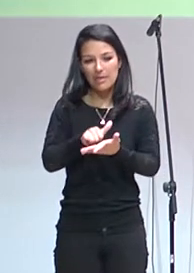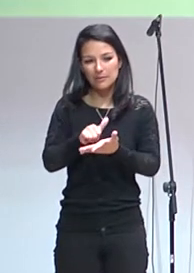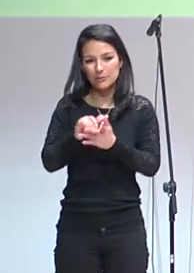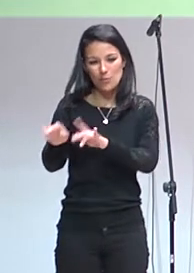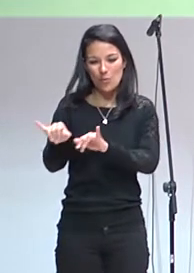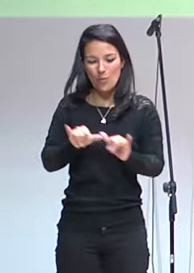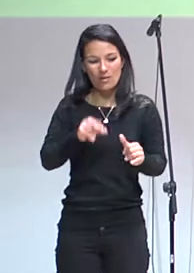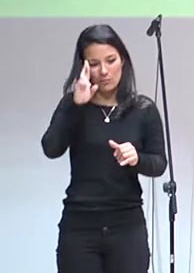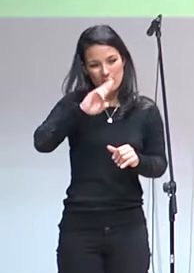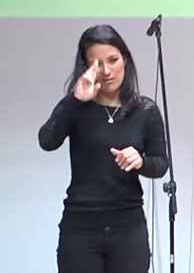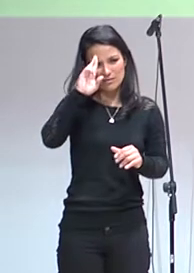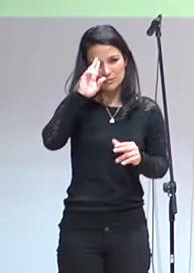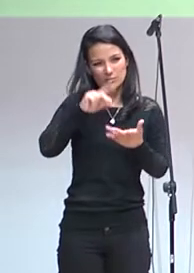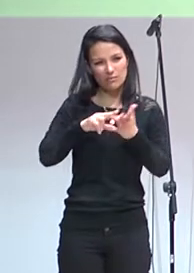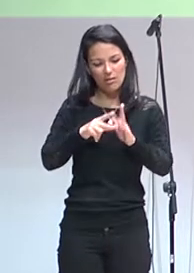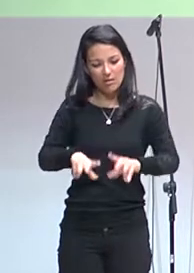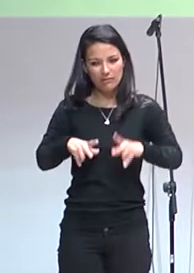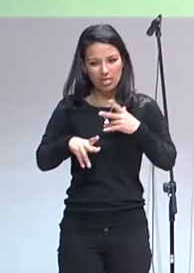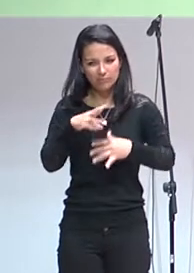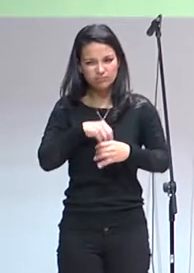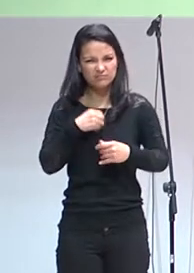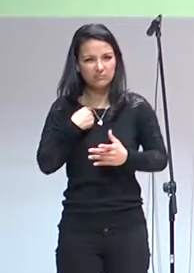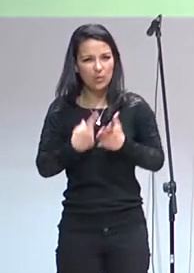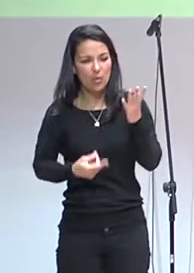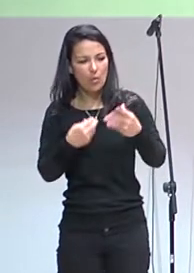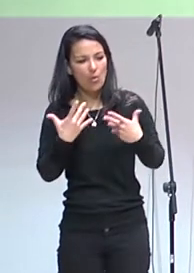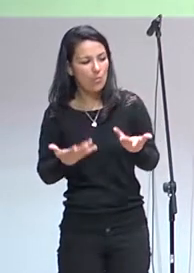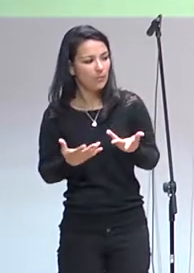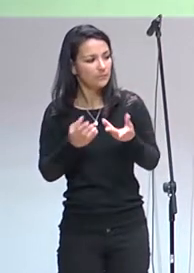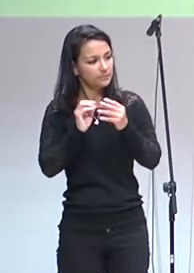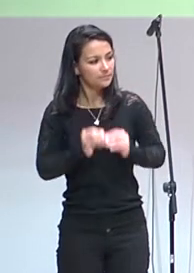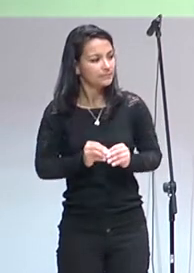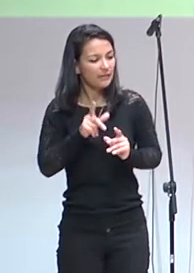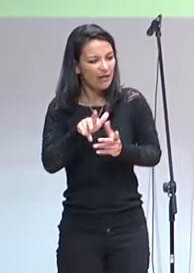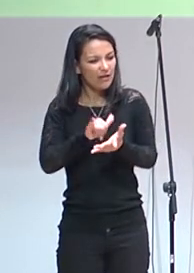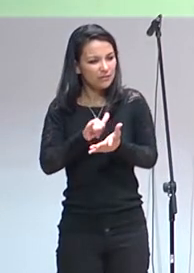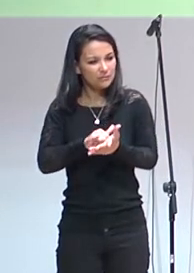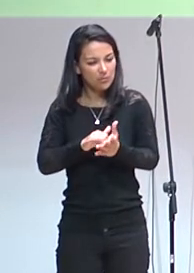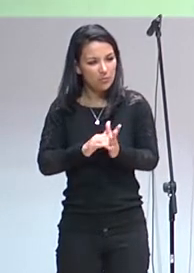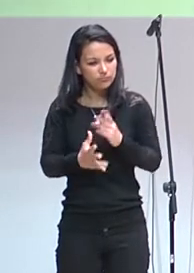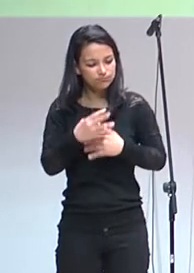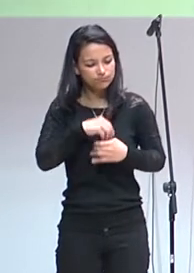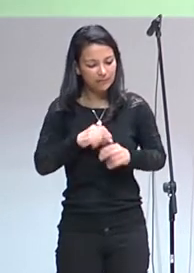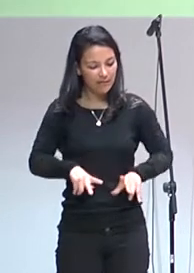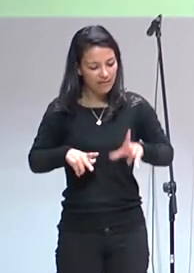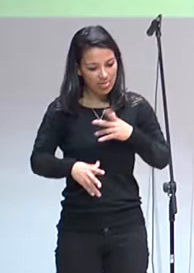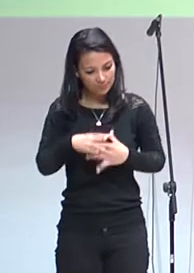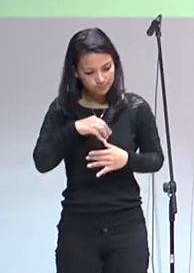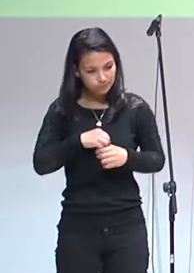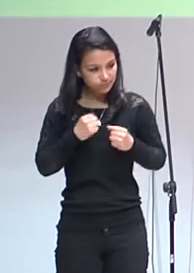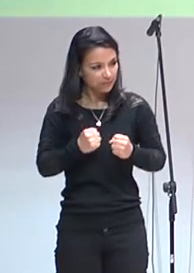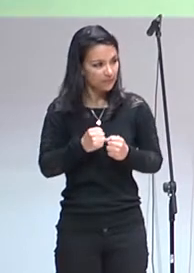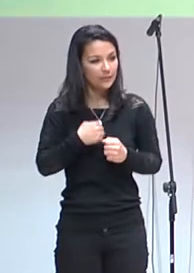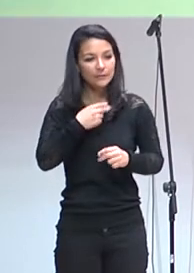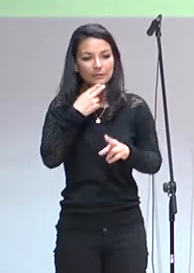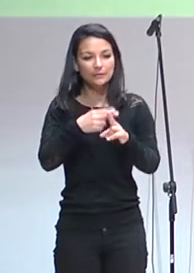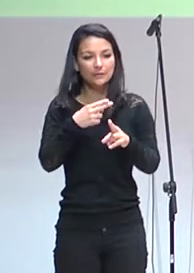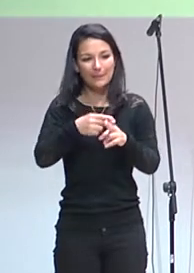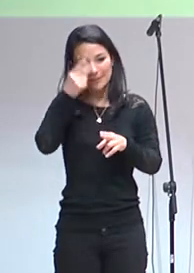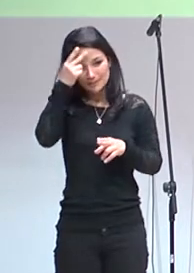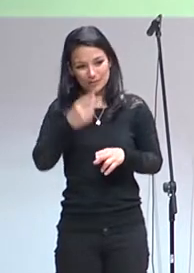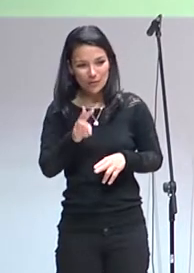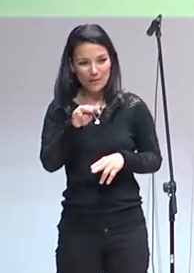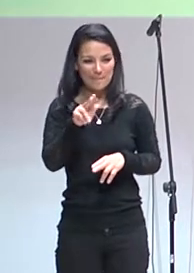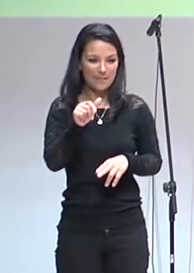vida, la feminidad de lo que es parte de la vida. Entonces le puso la historia matria, ¿sí?